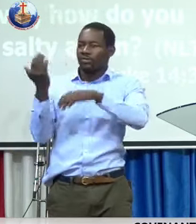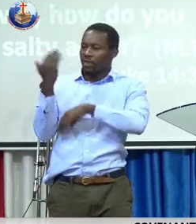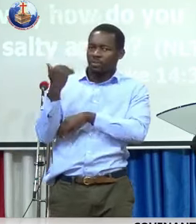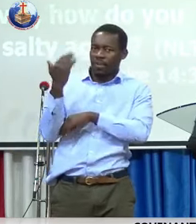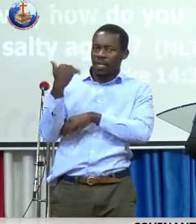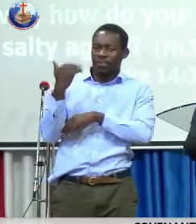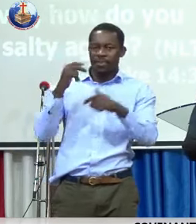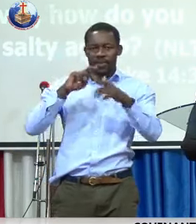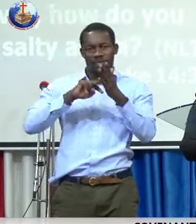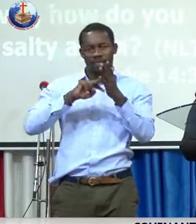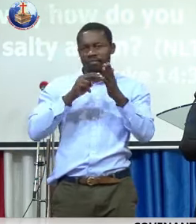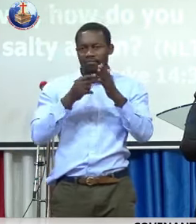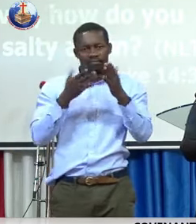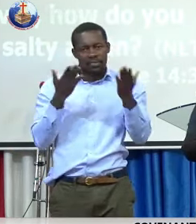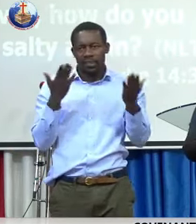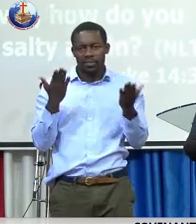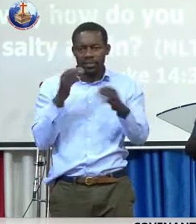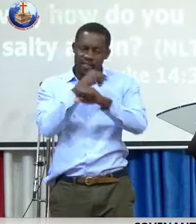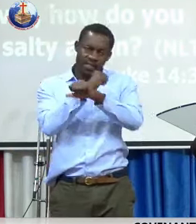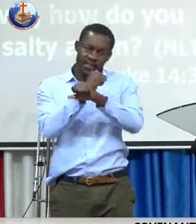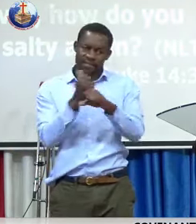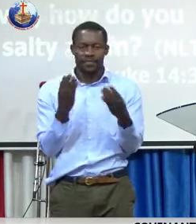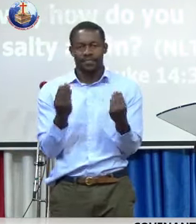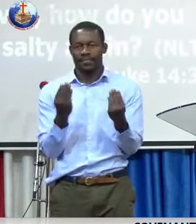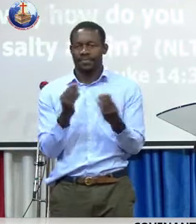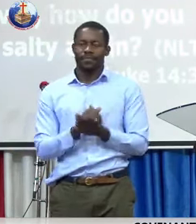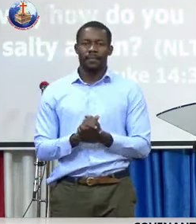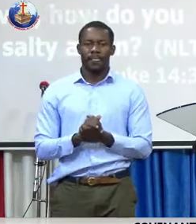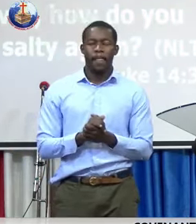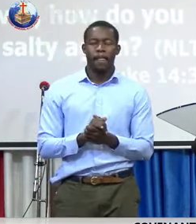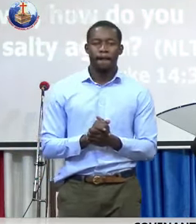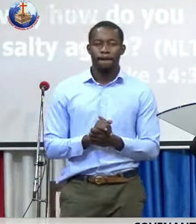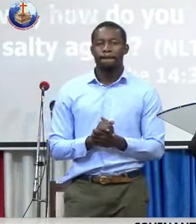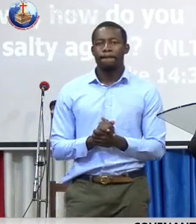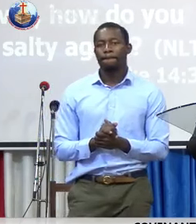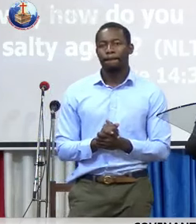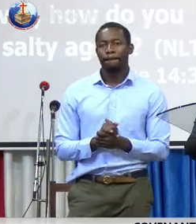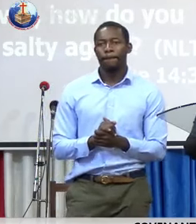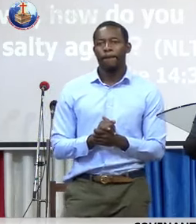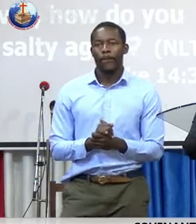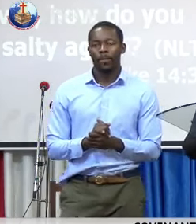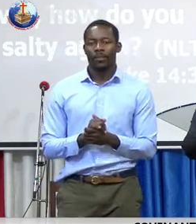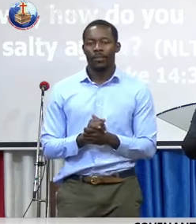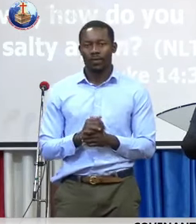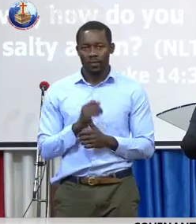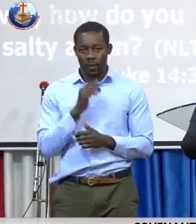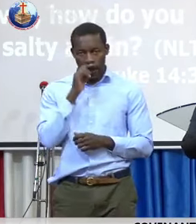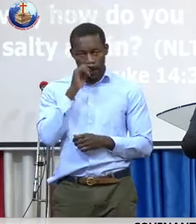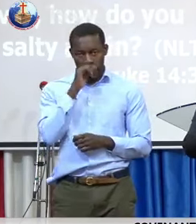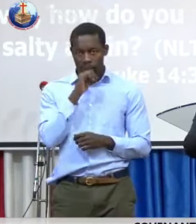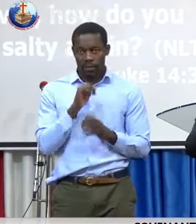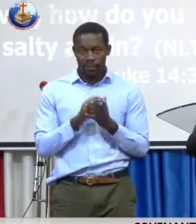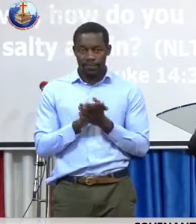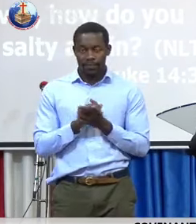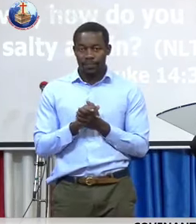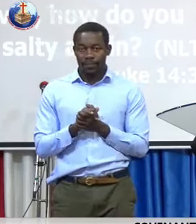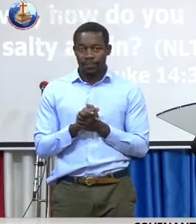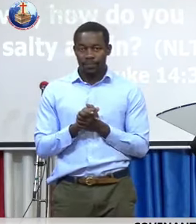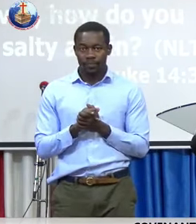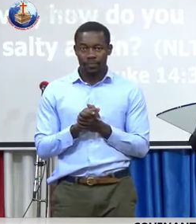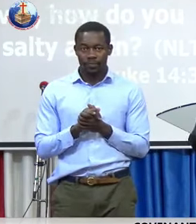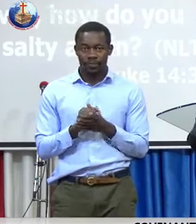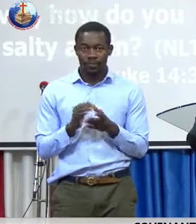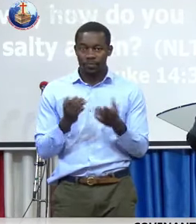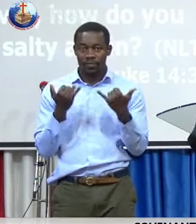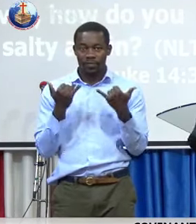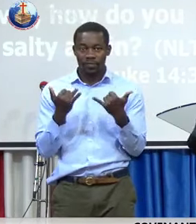tunabakia na ladha yetu ya chumvi, ili kwamba yule ambaye anakuja kwetu anabadilika na pia yeye anakuwa kama chumvi. And despite the current